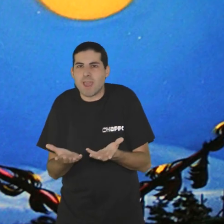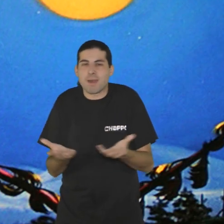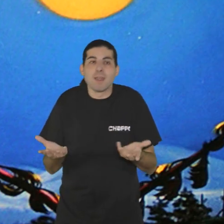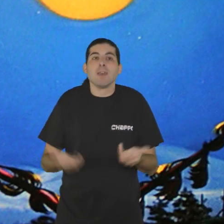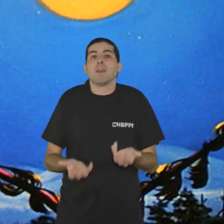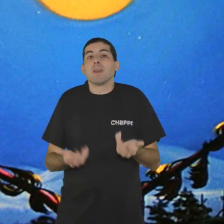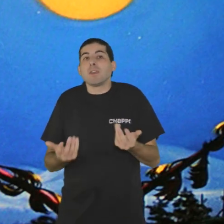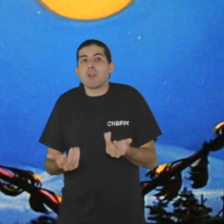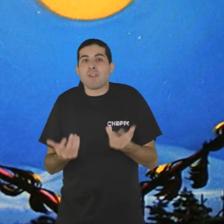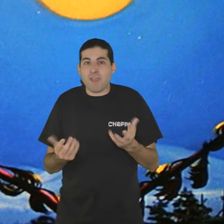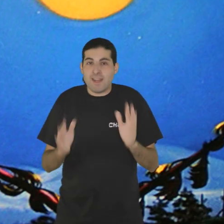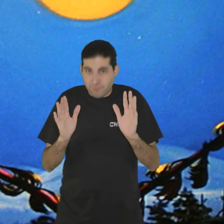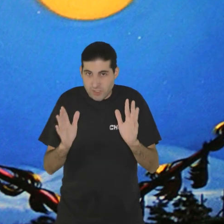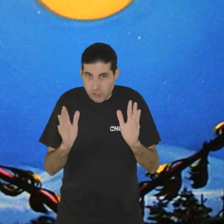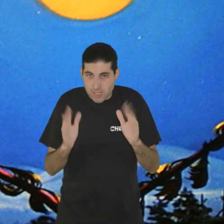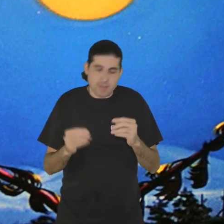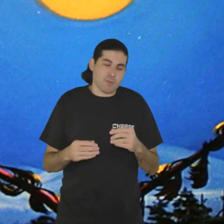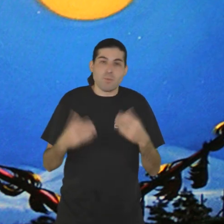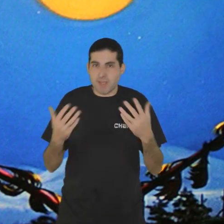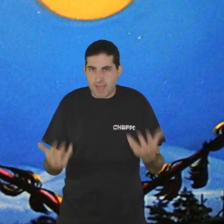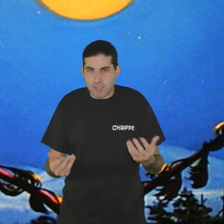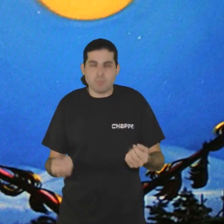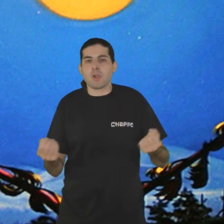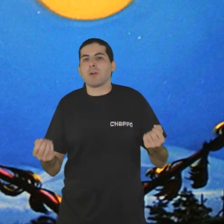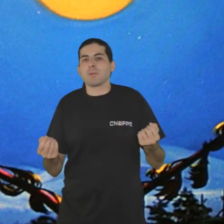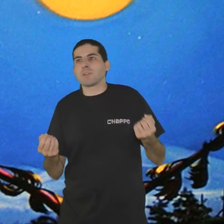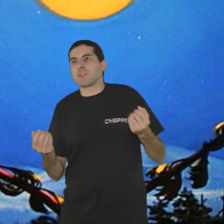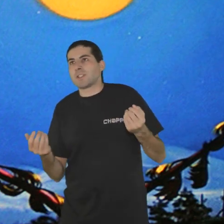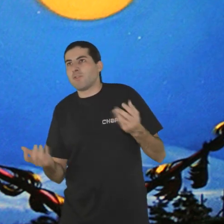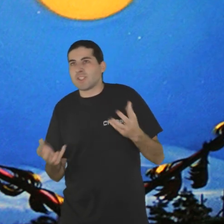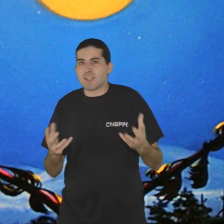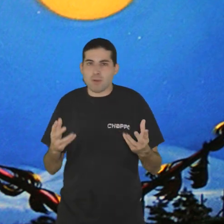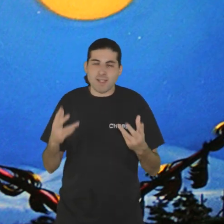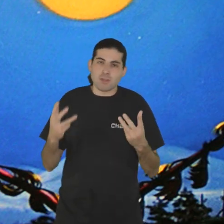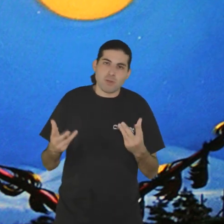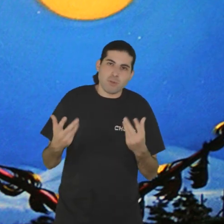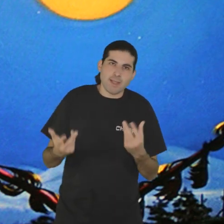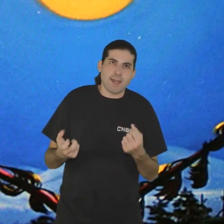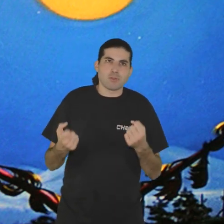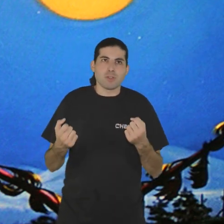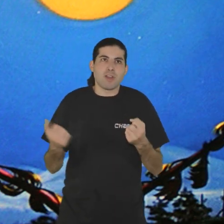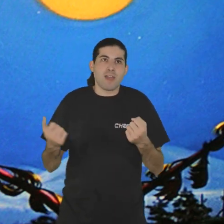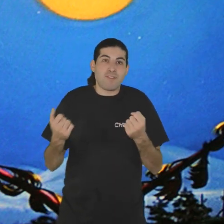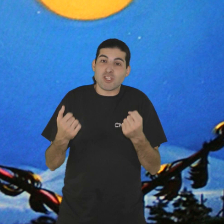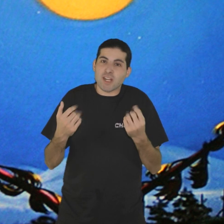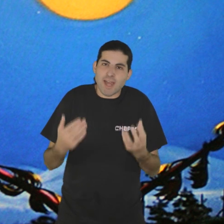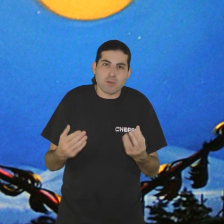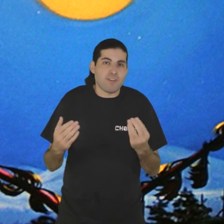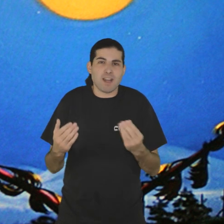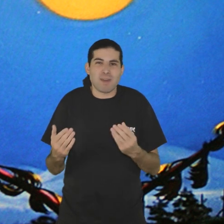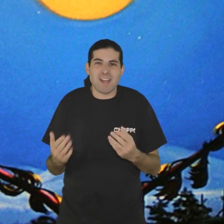ti poni il problema. Io l'avrei... è difficile, complicato, però se fossi stato l'adattatore in quel caso io